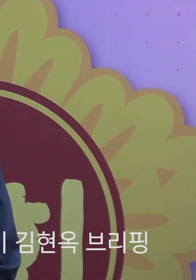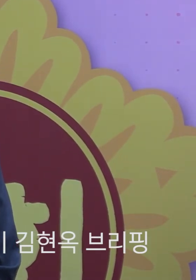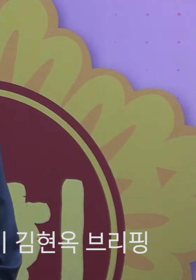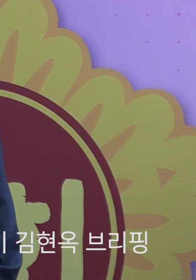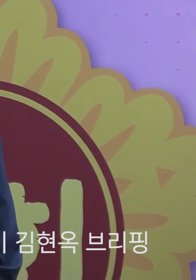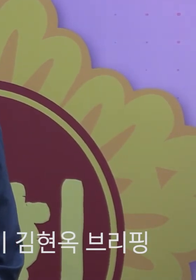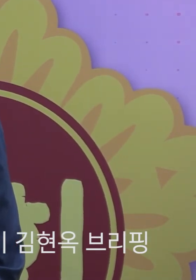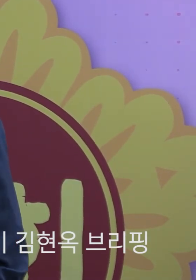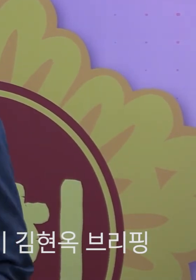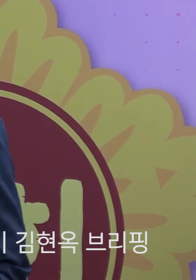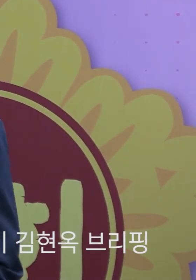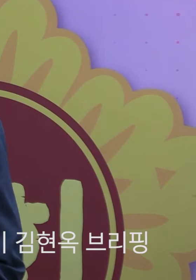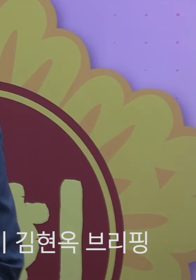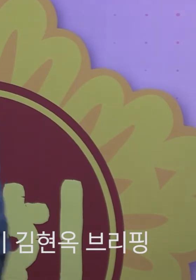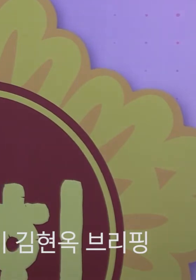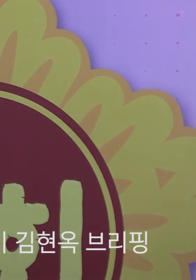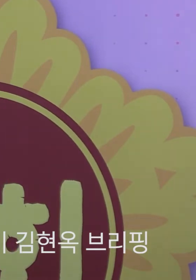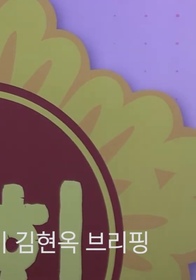살펴보겠습니다.